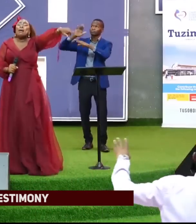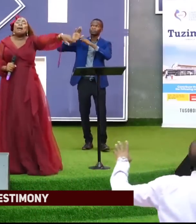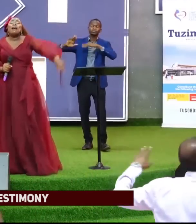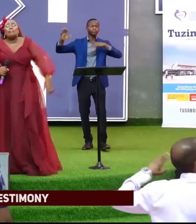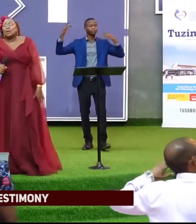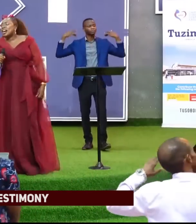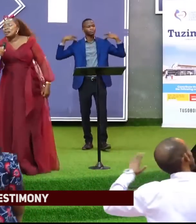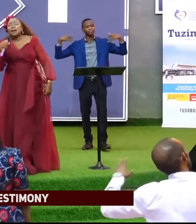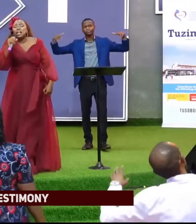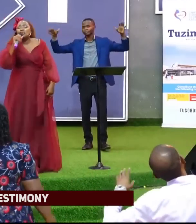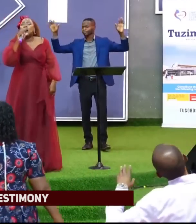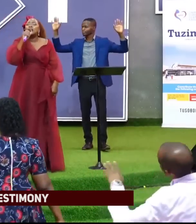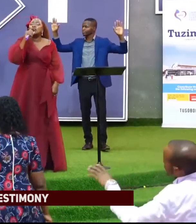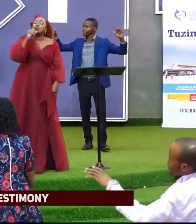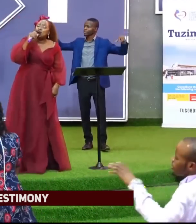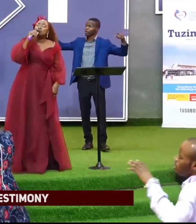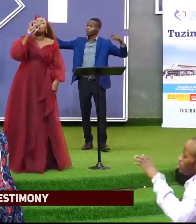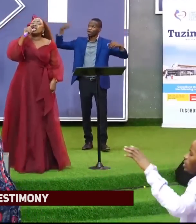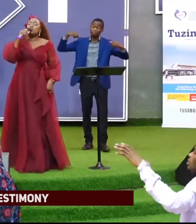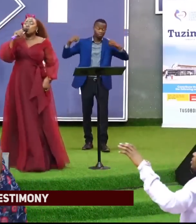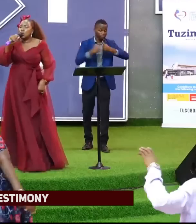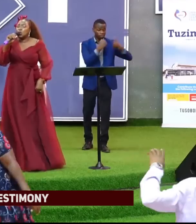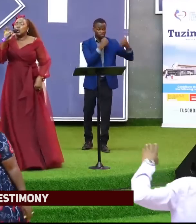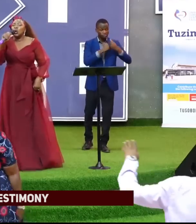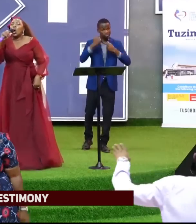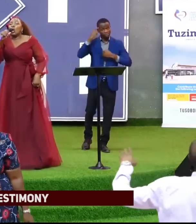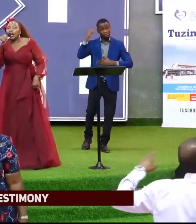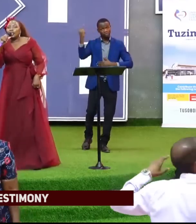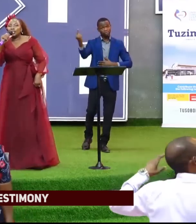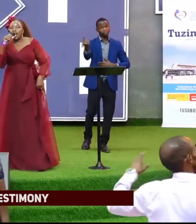Tumamalaika Omukama Nwaniro Lutalo